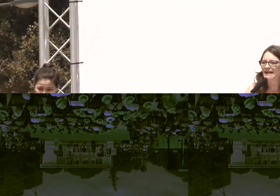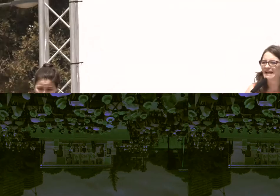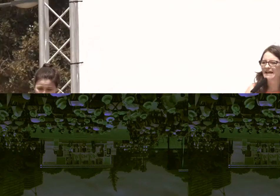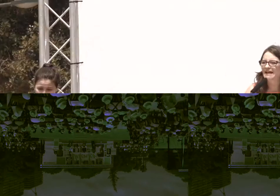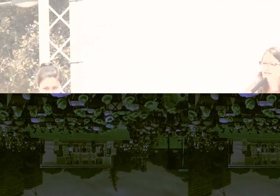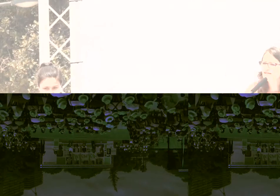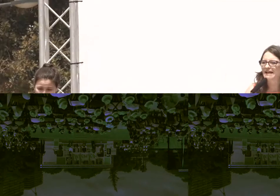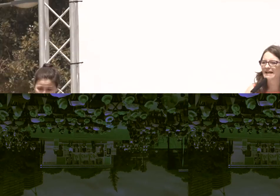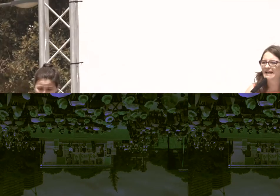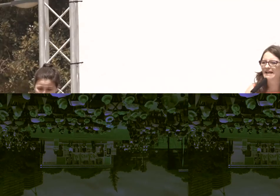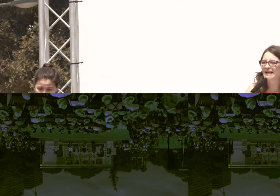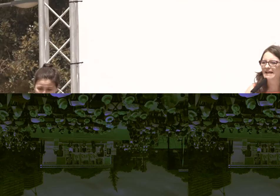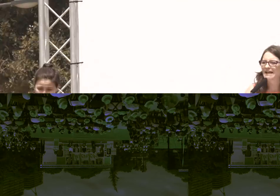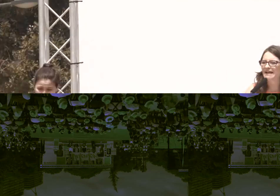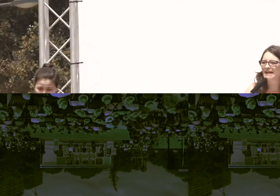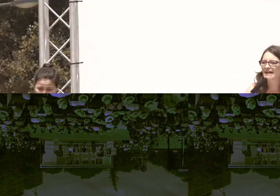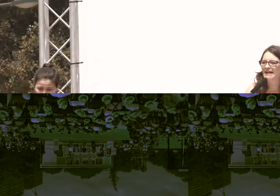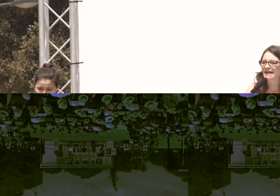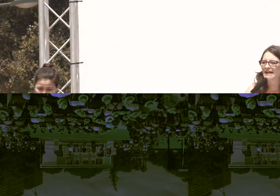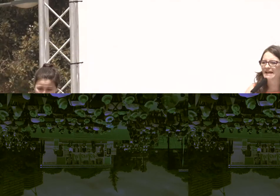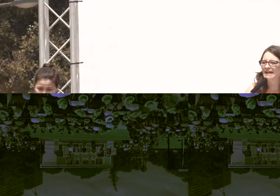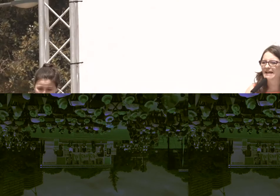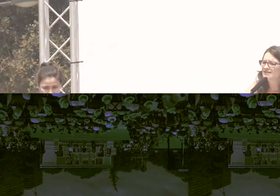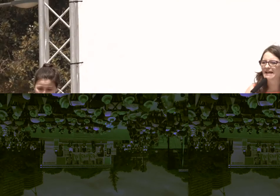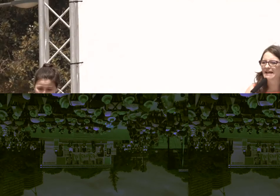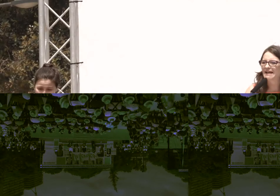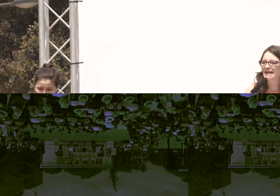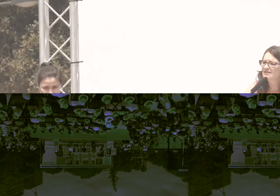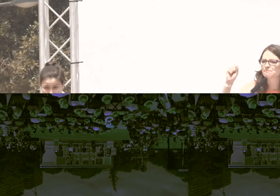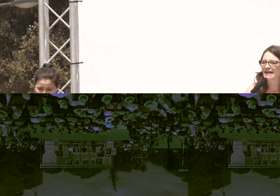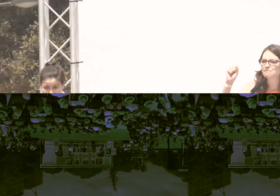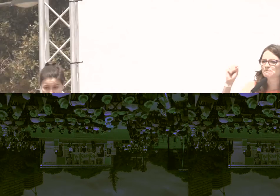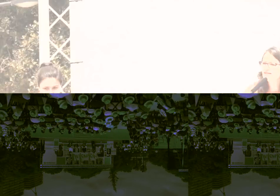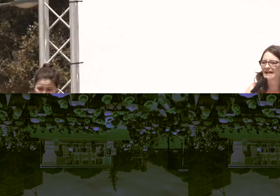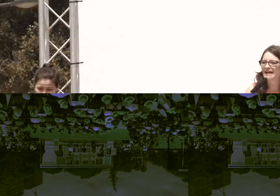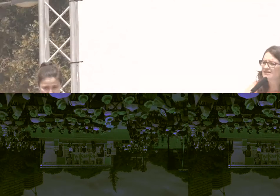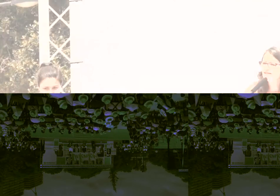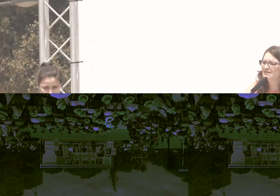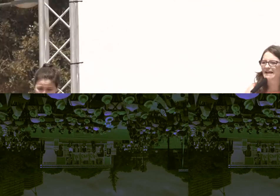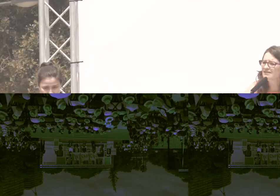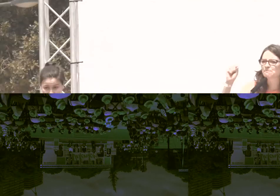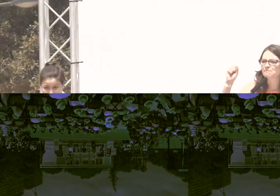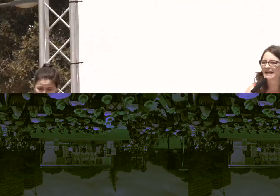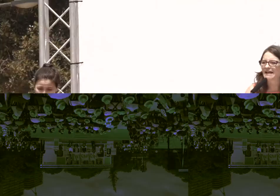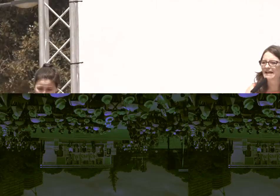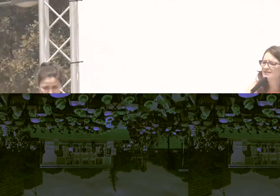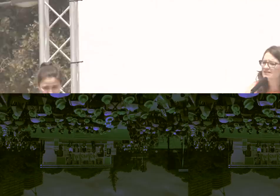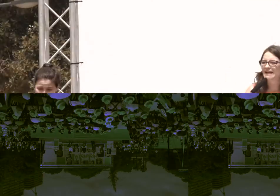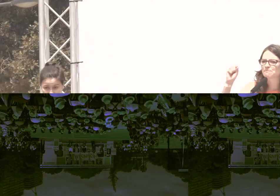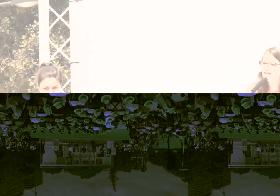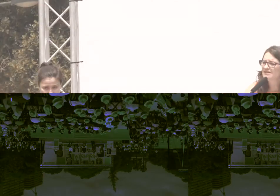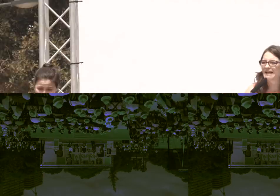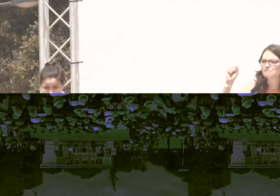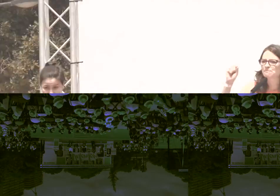hem reparat en la política, però també anem a seguir reivindicant i demanant que se repare en